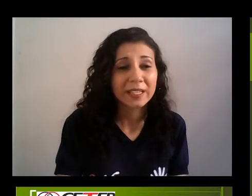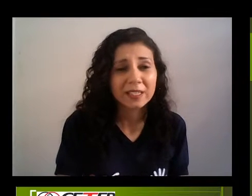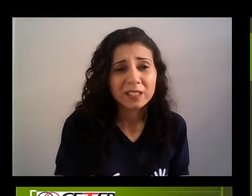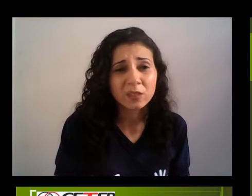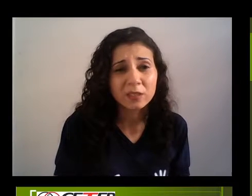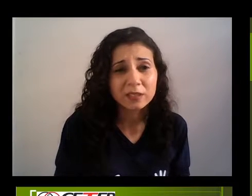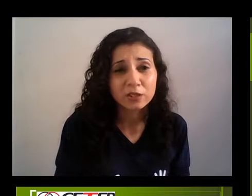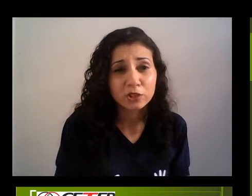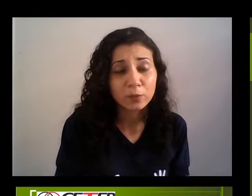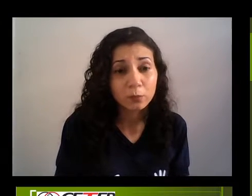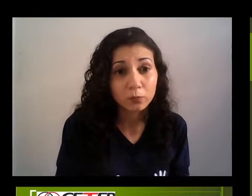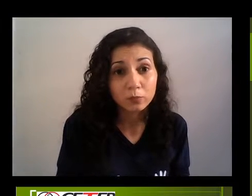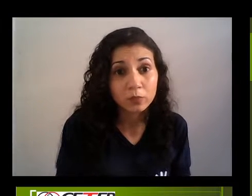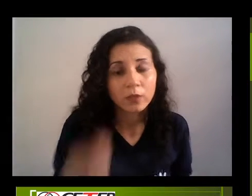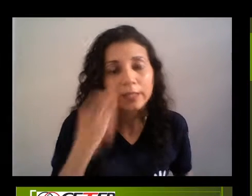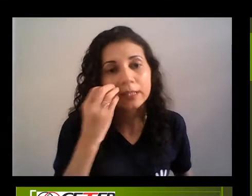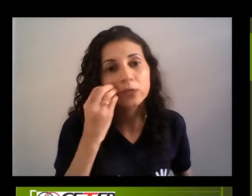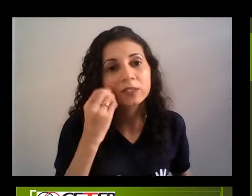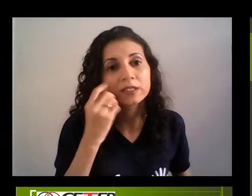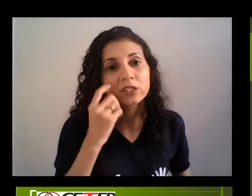Não é que não existam